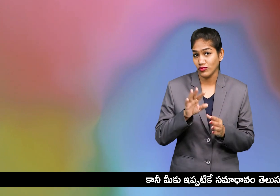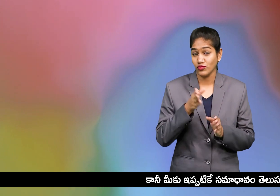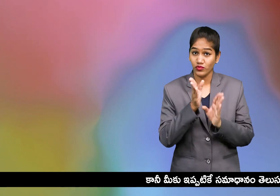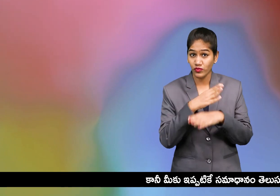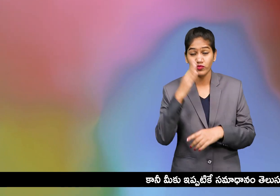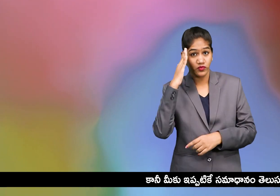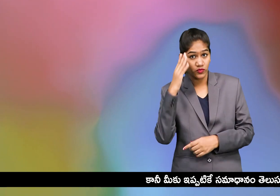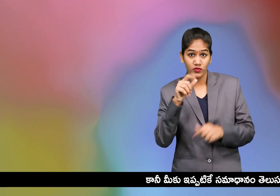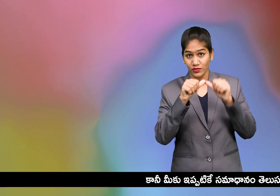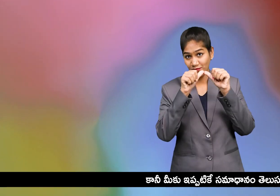తెలుసు.